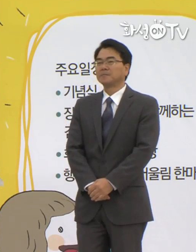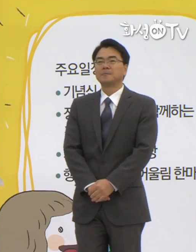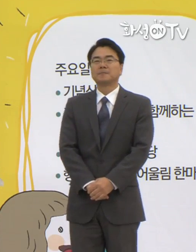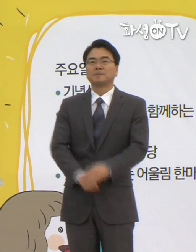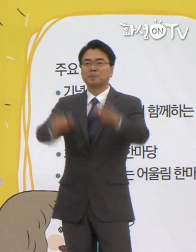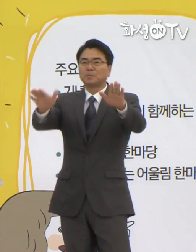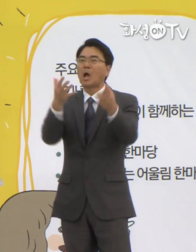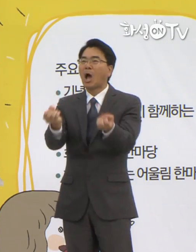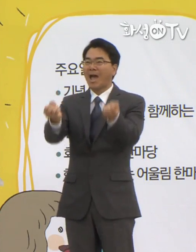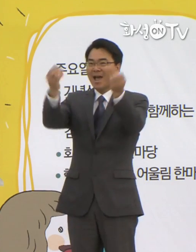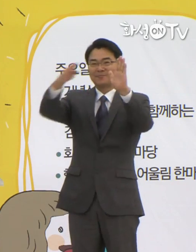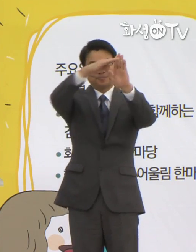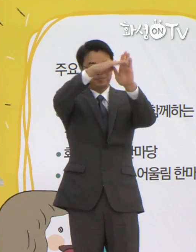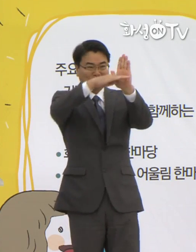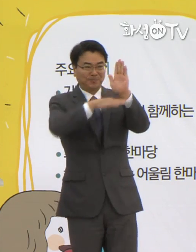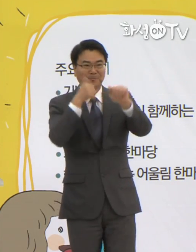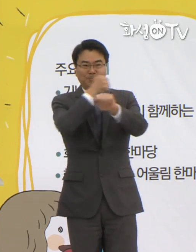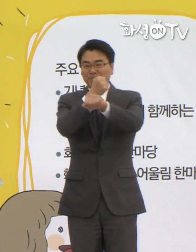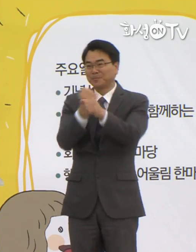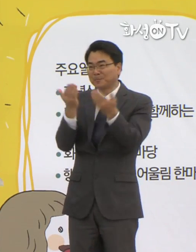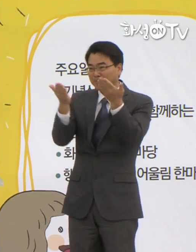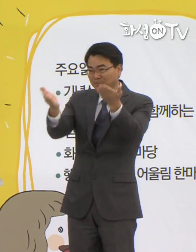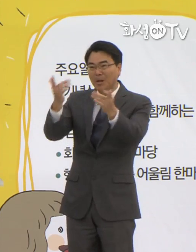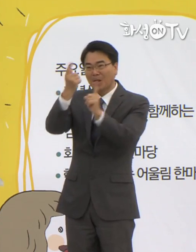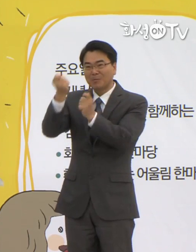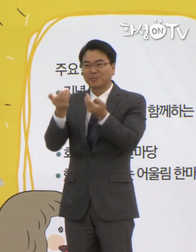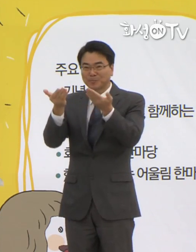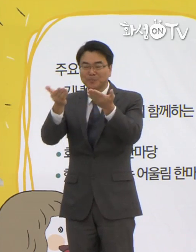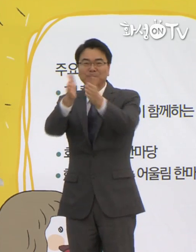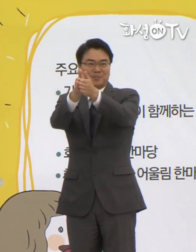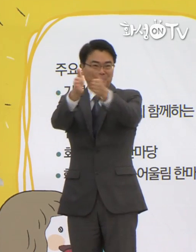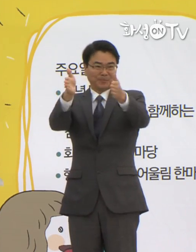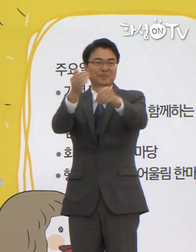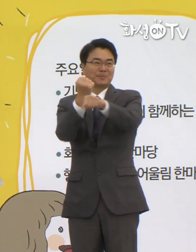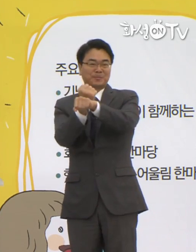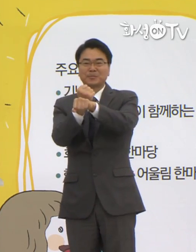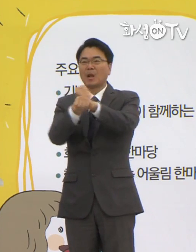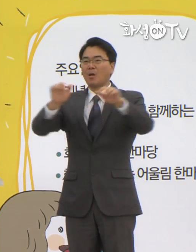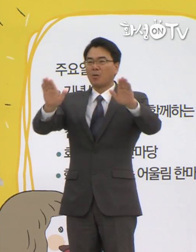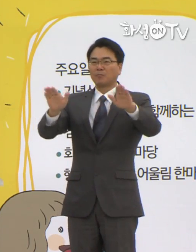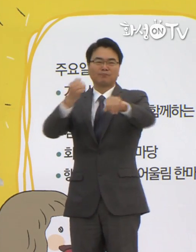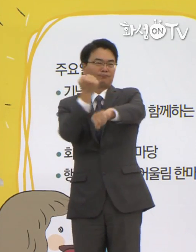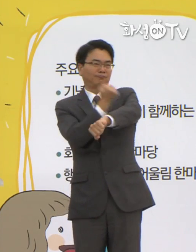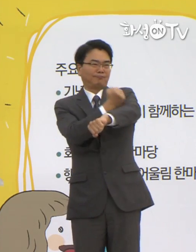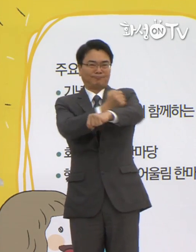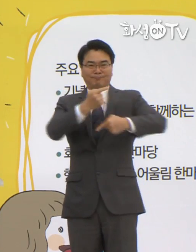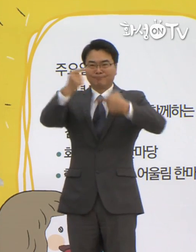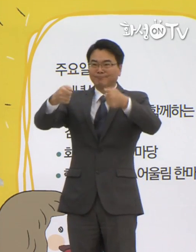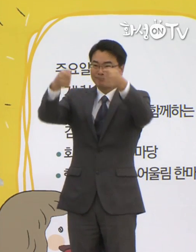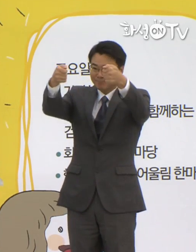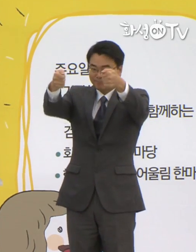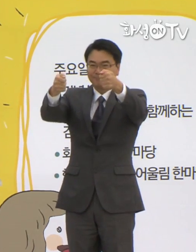금을 행사 일정을 잠시 소개해드리고 제 기념식 신사를 시작하도록 하겠습니다. 오늘 유공자 표창도 있고요. 그